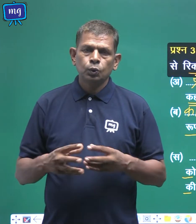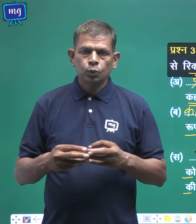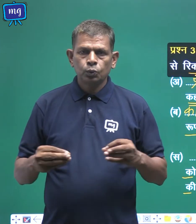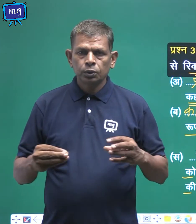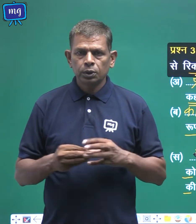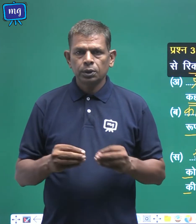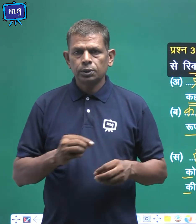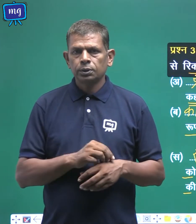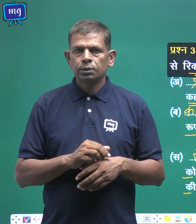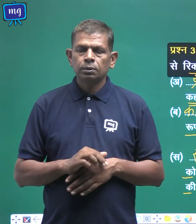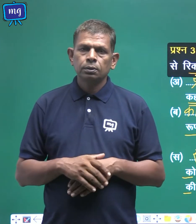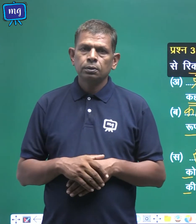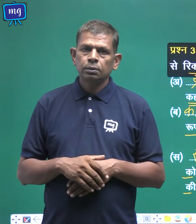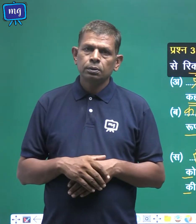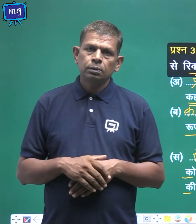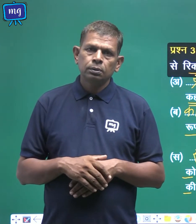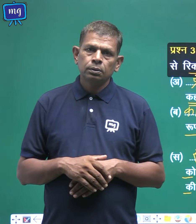वृक्षांश।